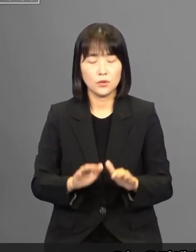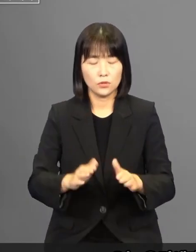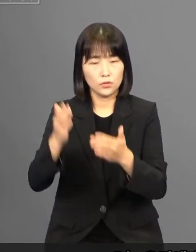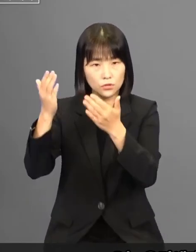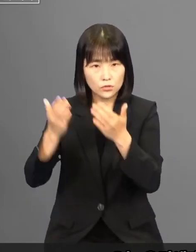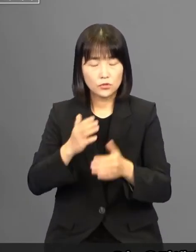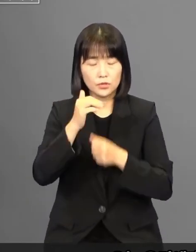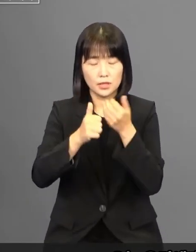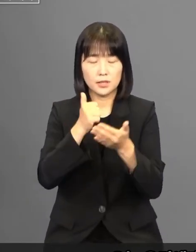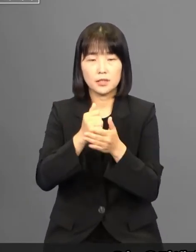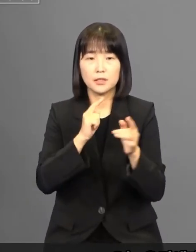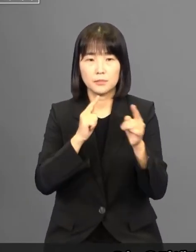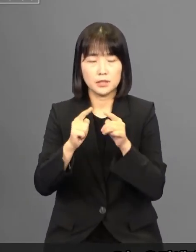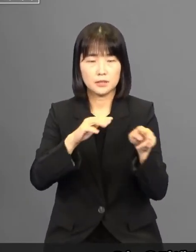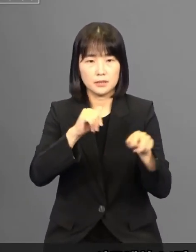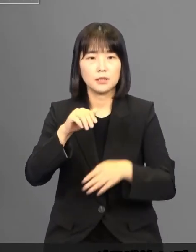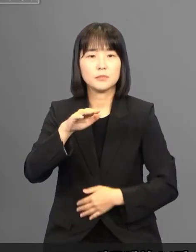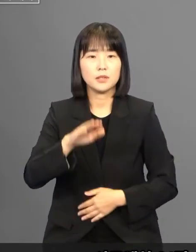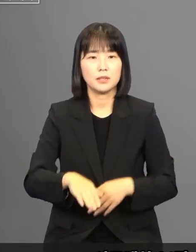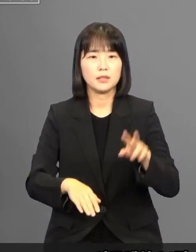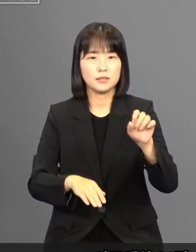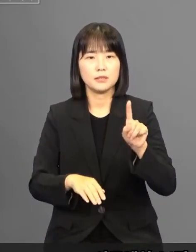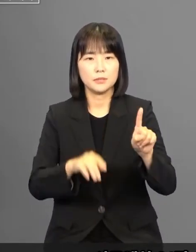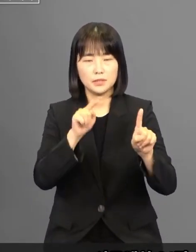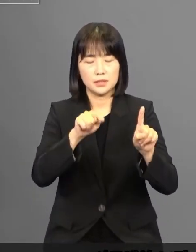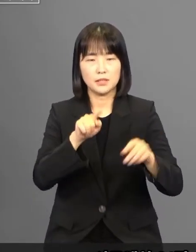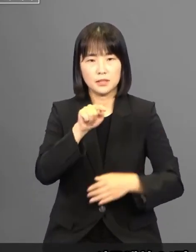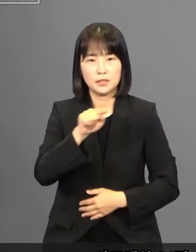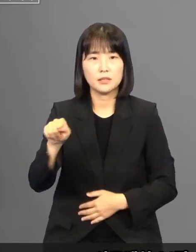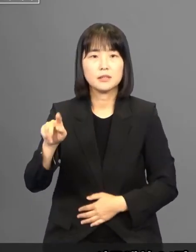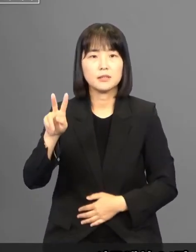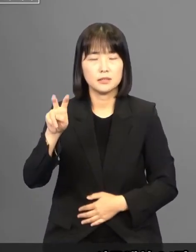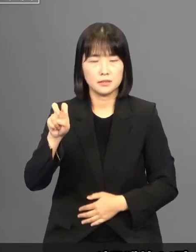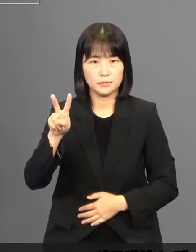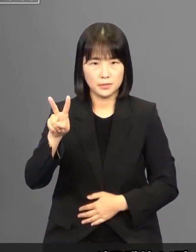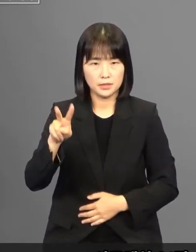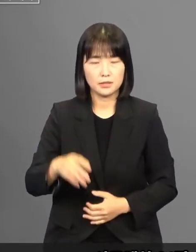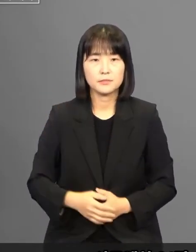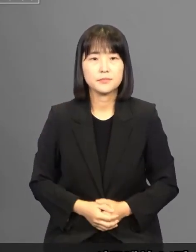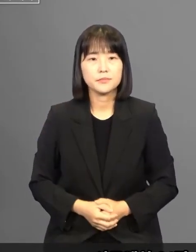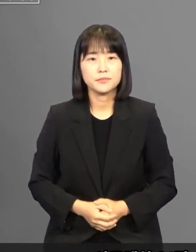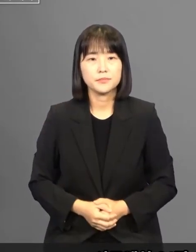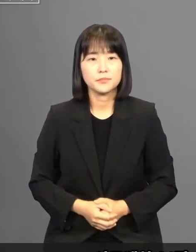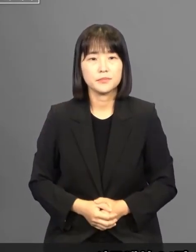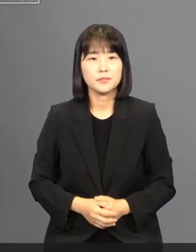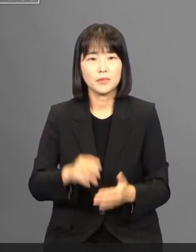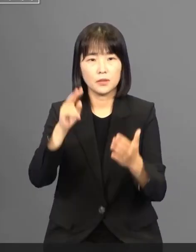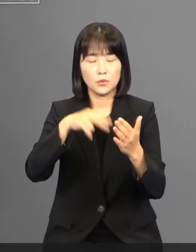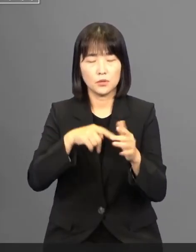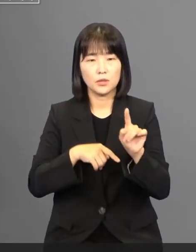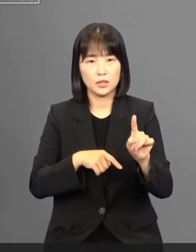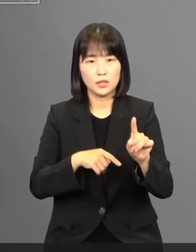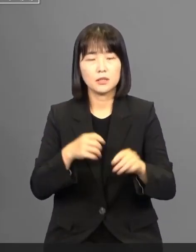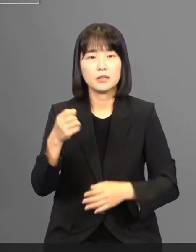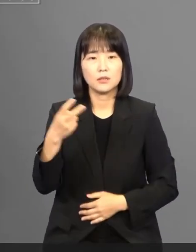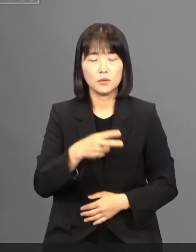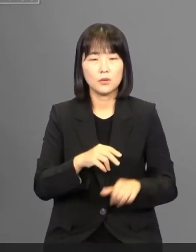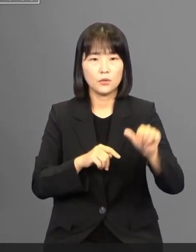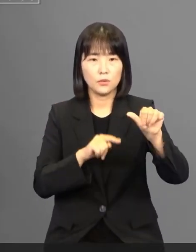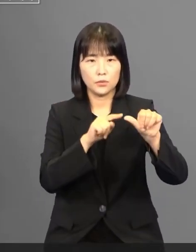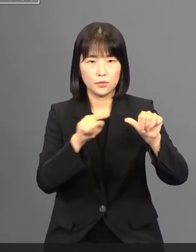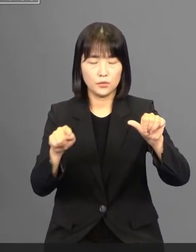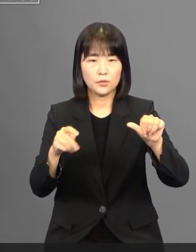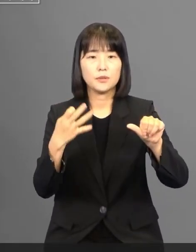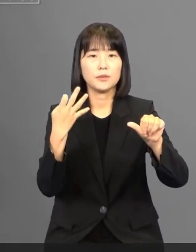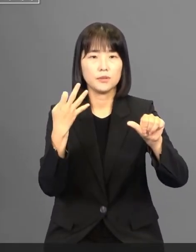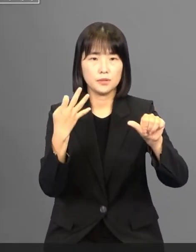오늘 우리에게 주신 하나님의 말씀은 사무엘하 21장 1절에서 22절 말씀입니다. 봉독은 1절